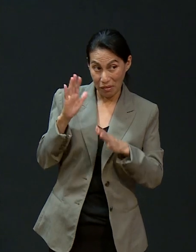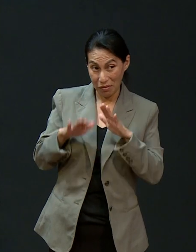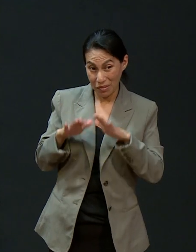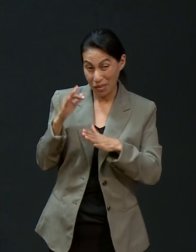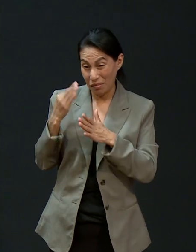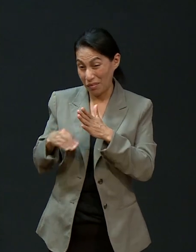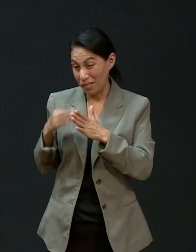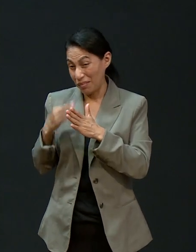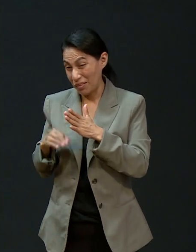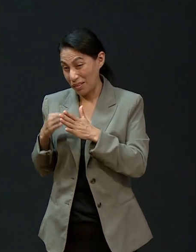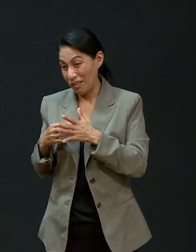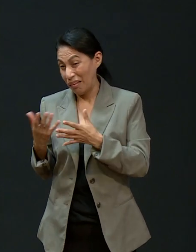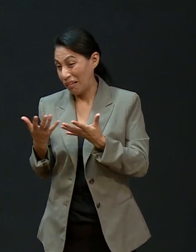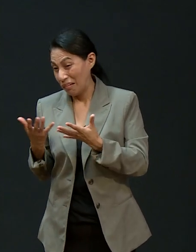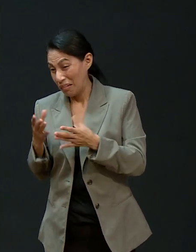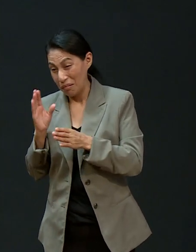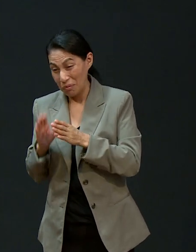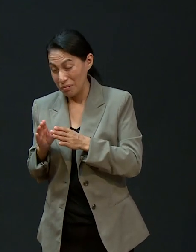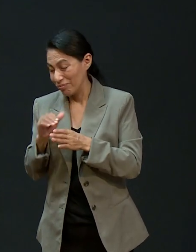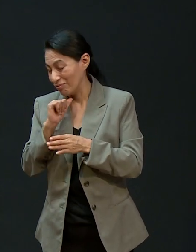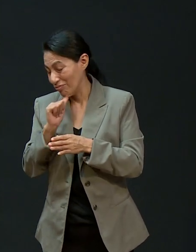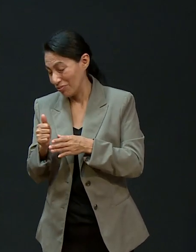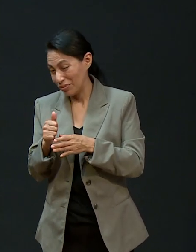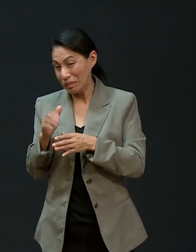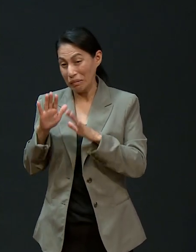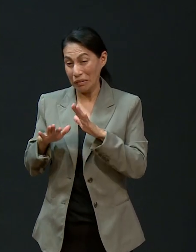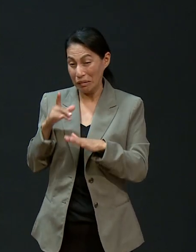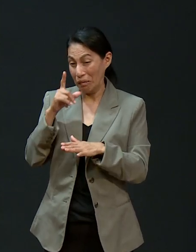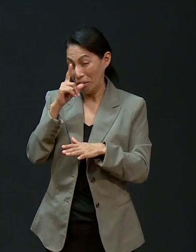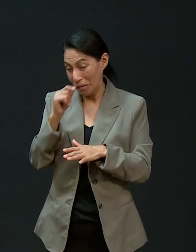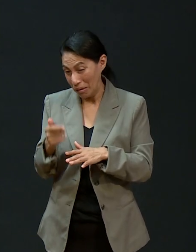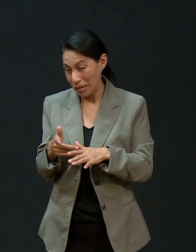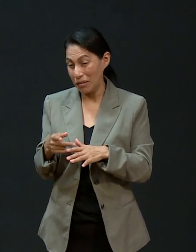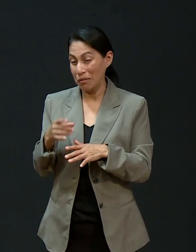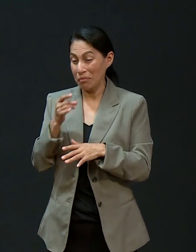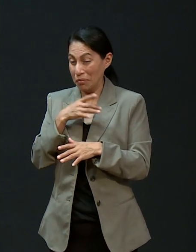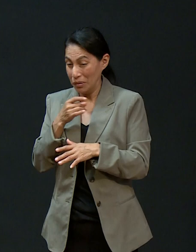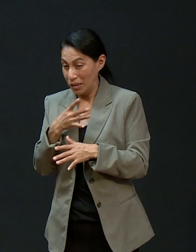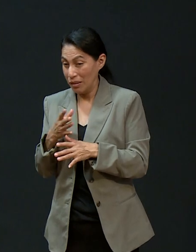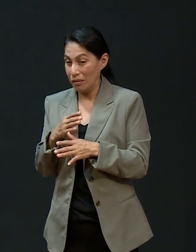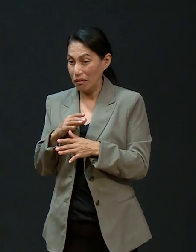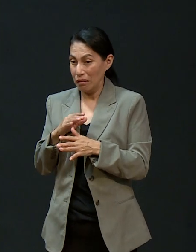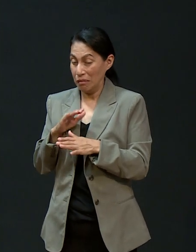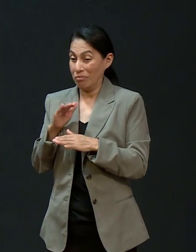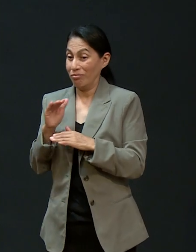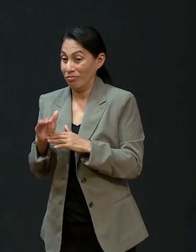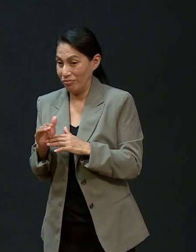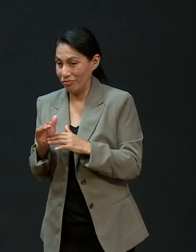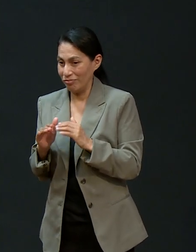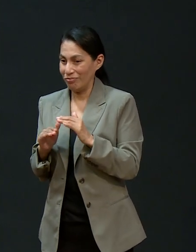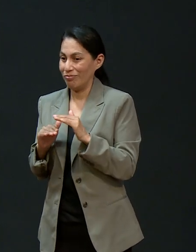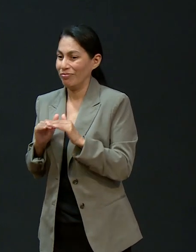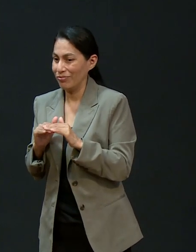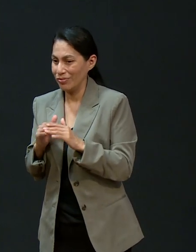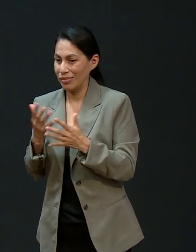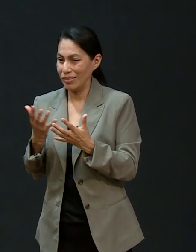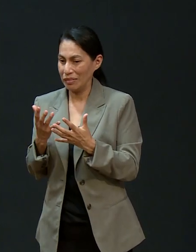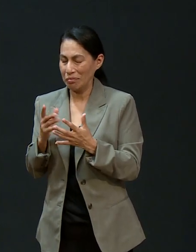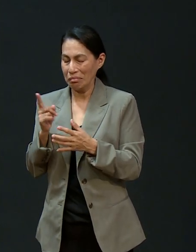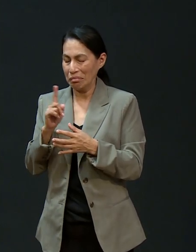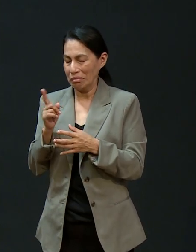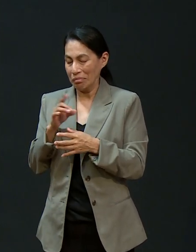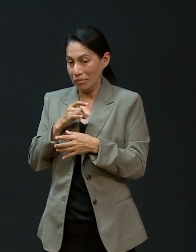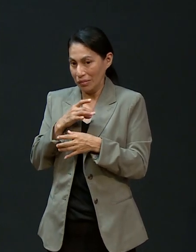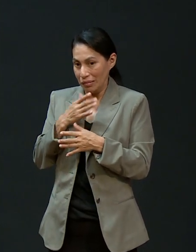El que falta es nosotros, a veces, de poner nuestra parte, ¿verdad? Sí. Porque tuveamos y tenemos miedo y no hacemos, no damos el